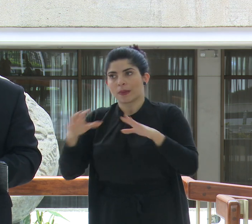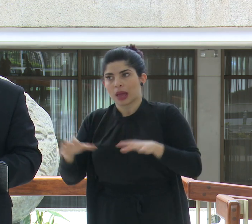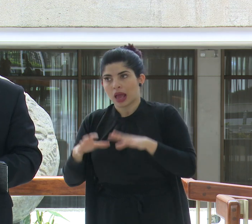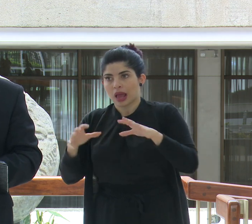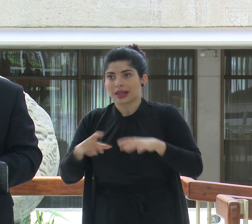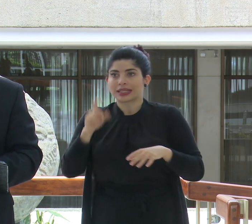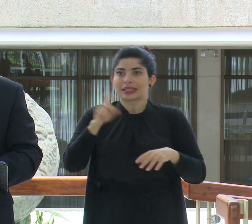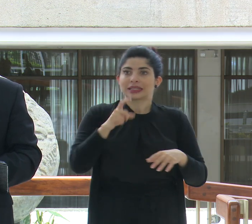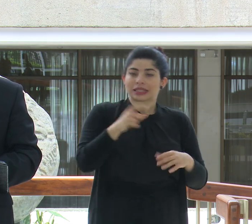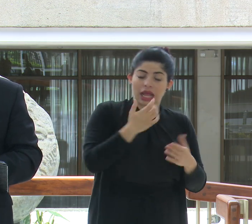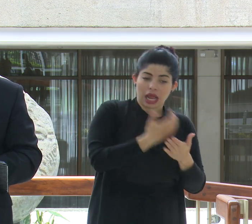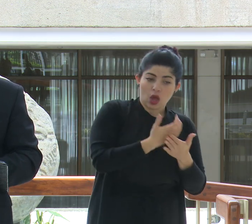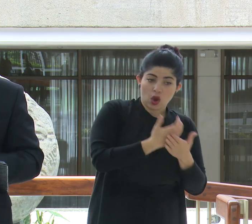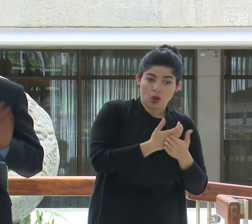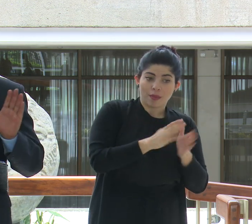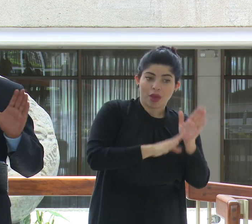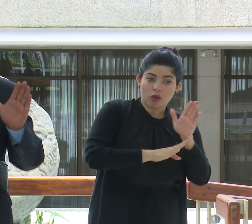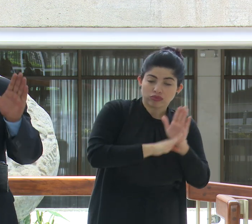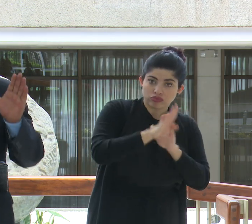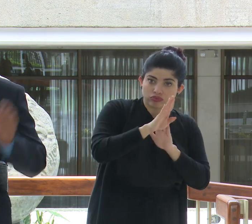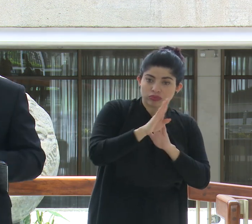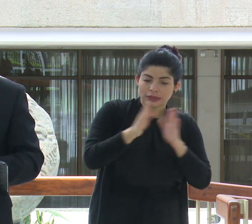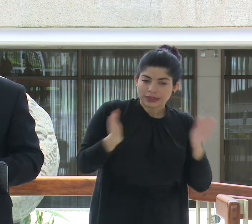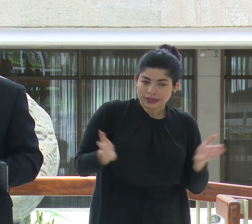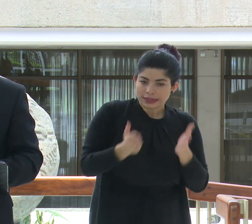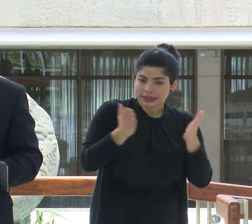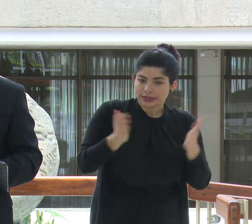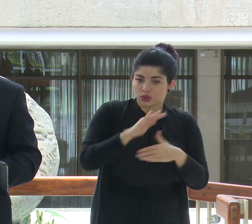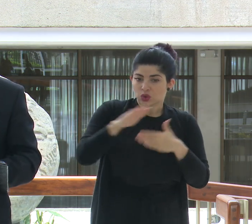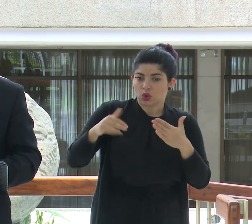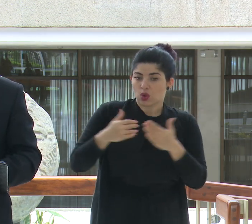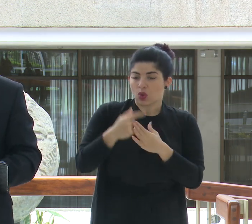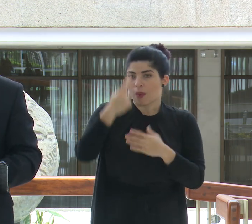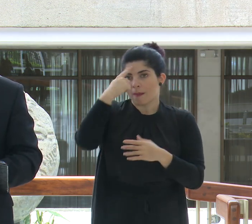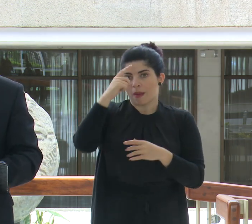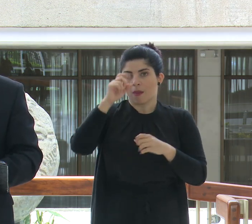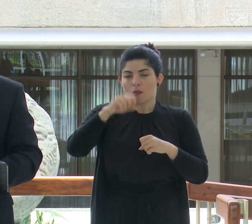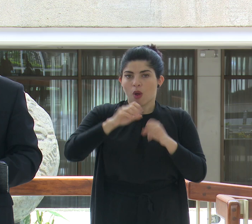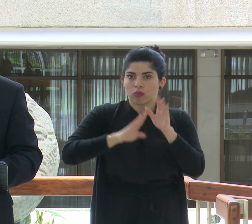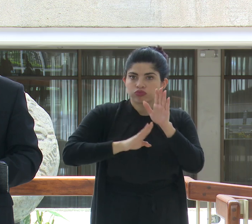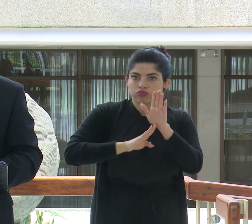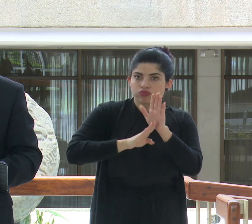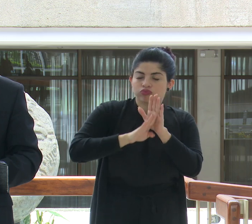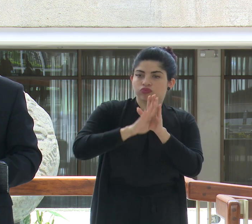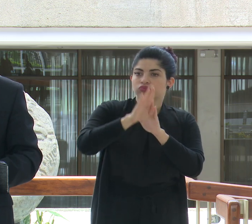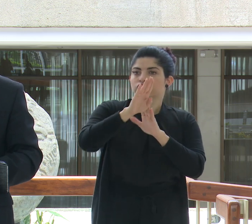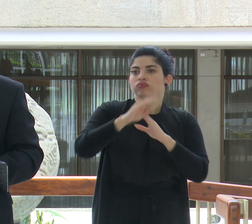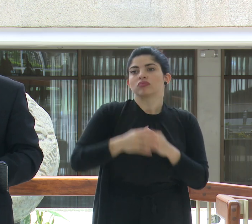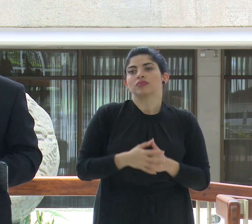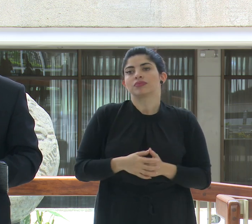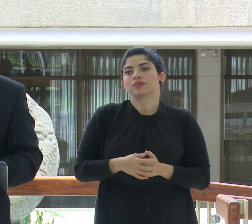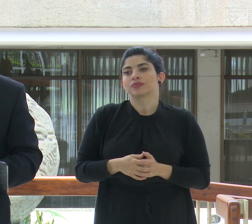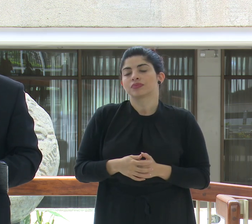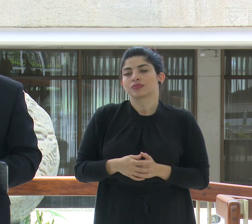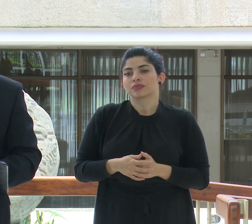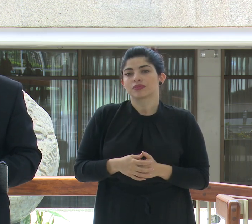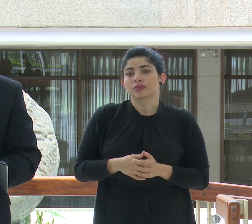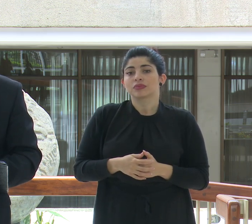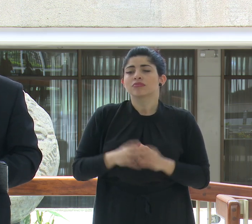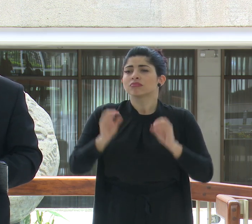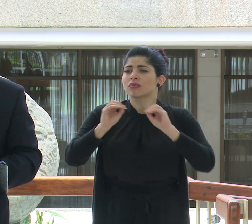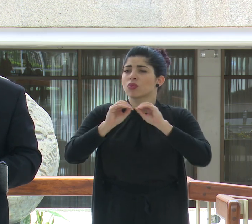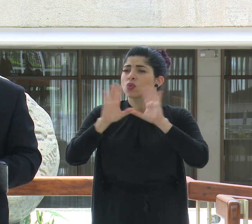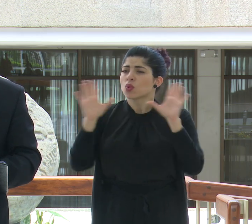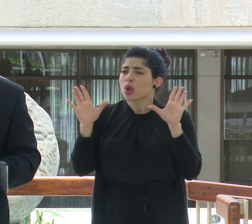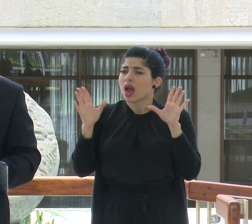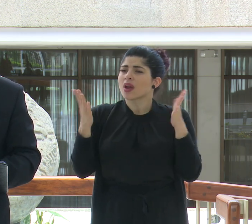que la economía crezca, empujarla entre todos para que vaya hacia arriba ese crecimiento.